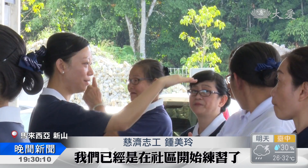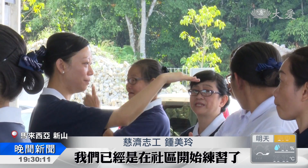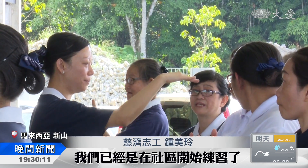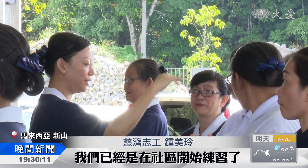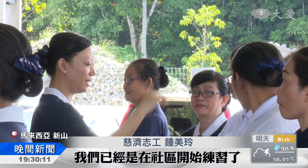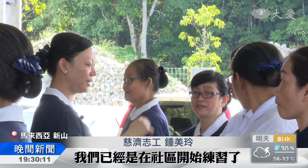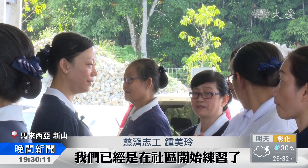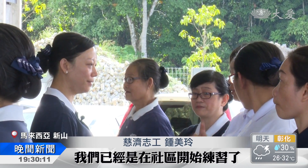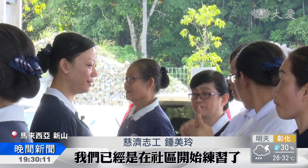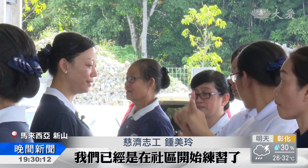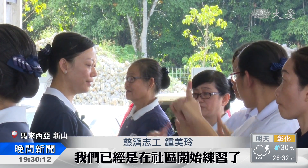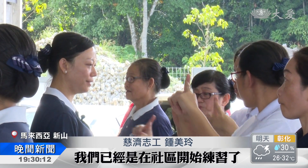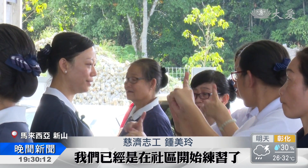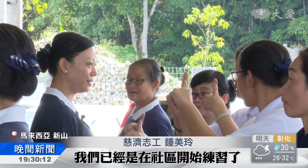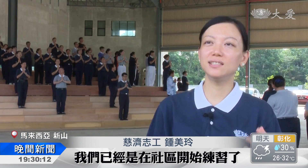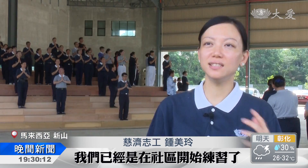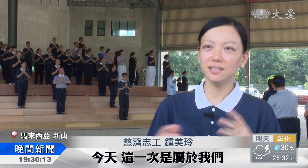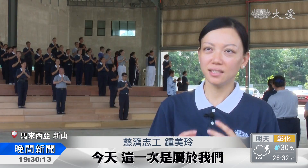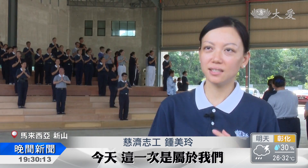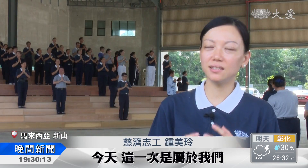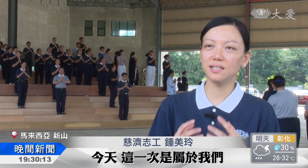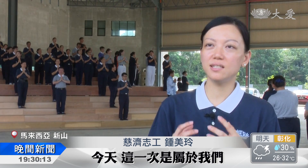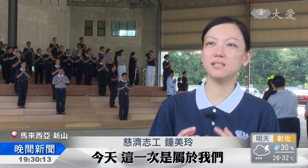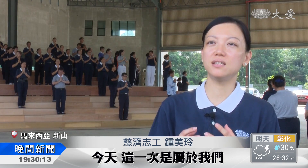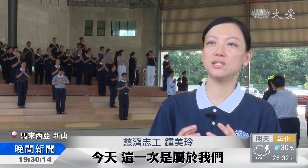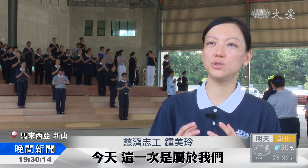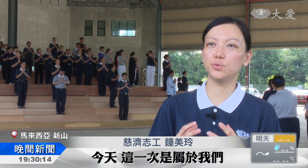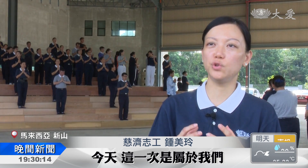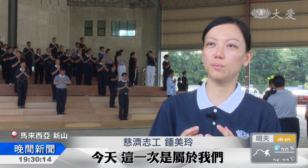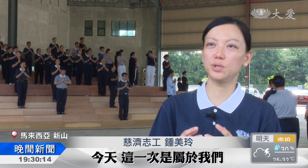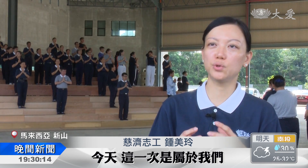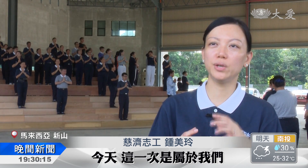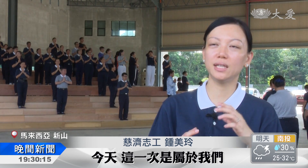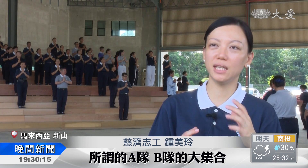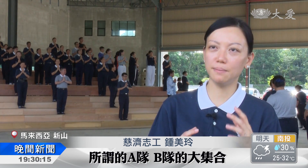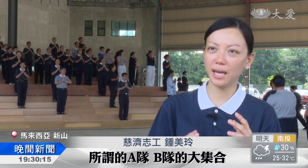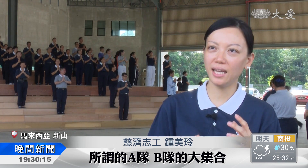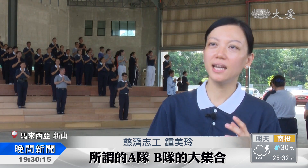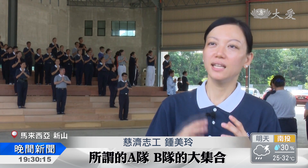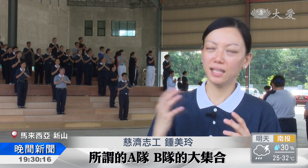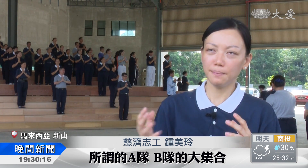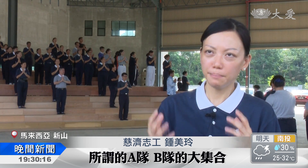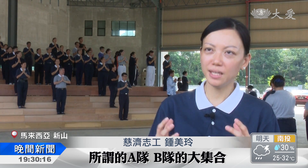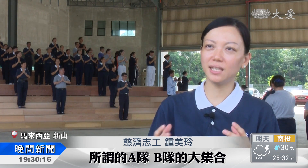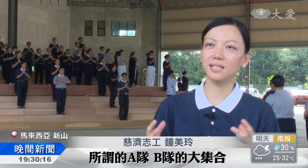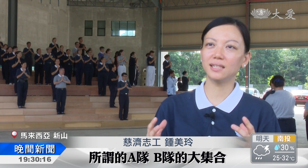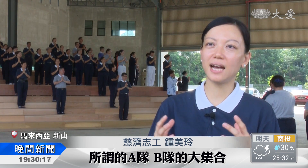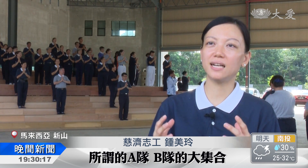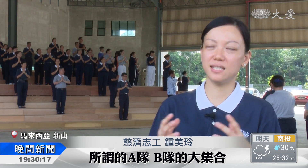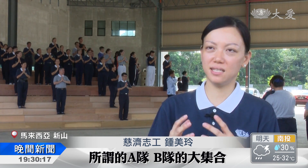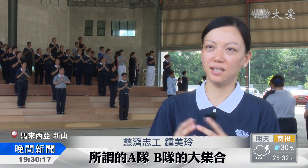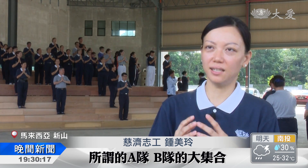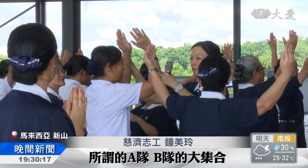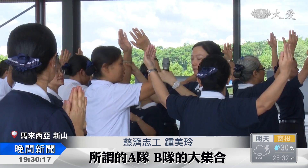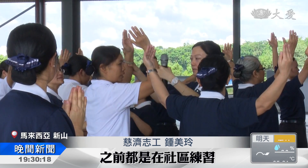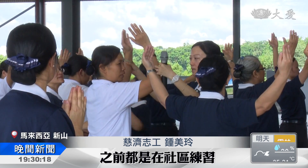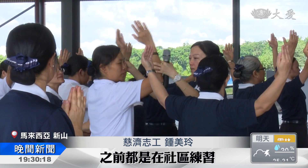在社區開始練習了今天這一次是所謂我們所謂的Team A Team B的大集合之前都是